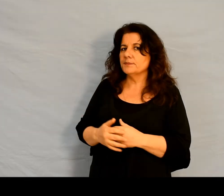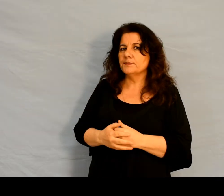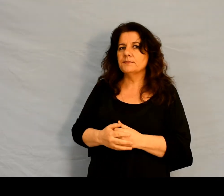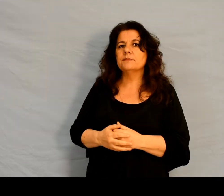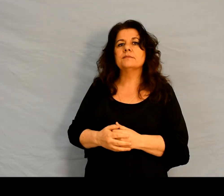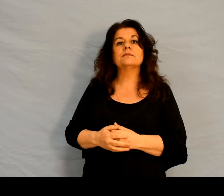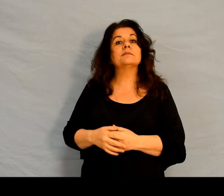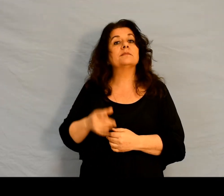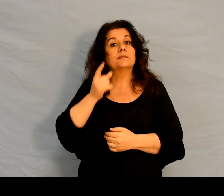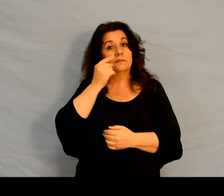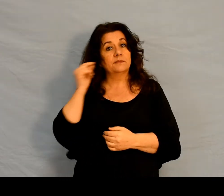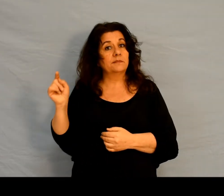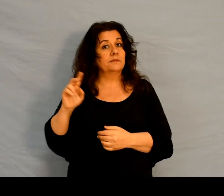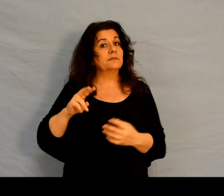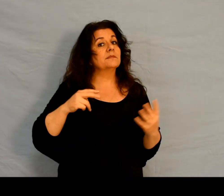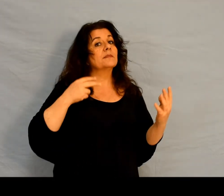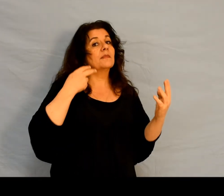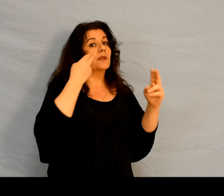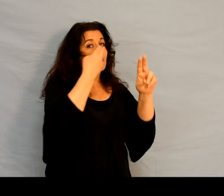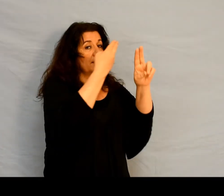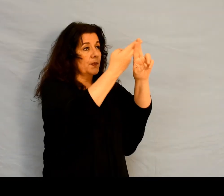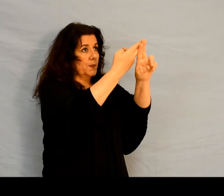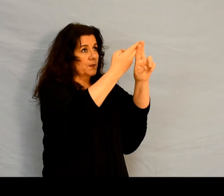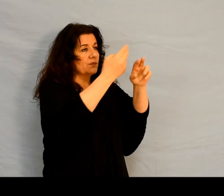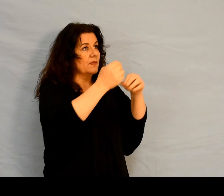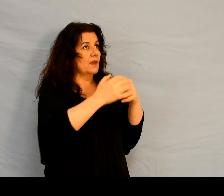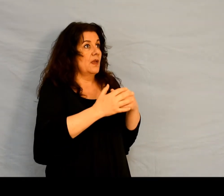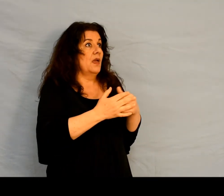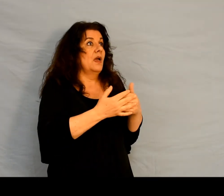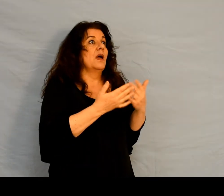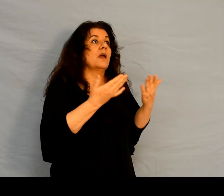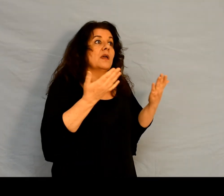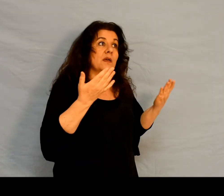L'homme leur répondit, « Voilà bien ce qui est étonnant.